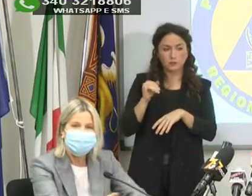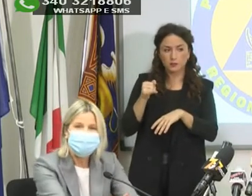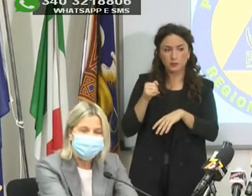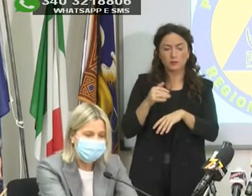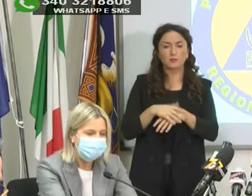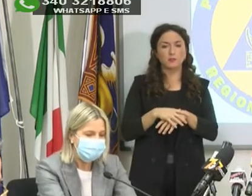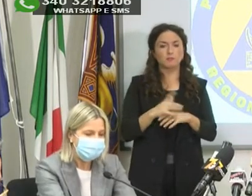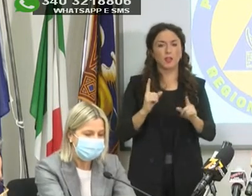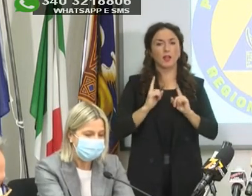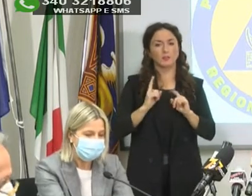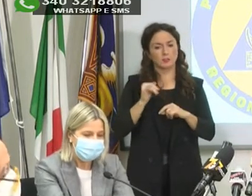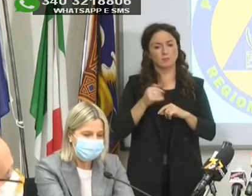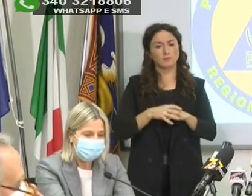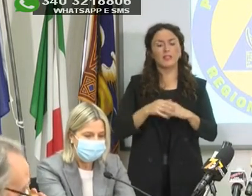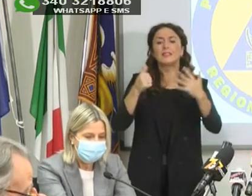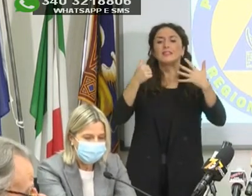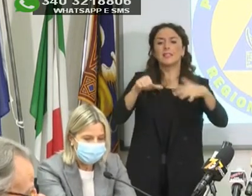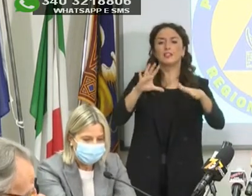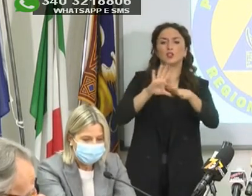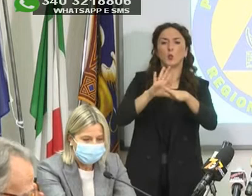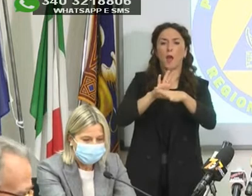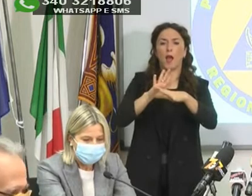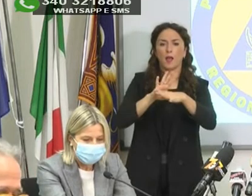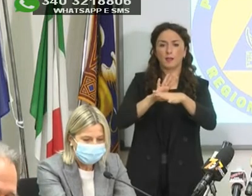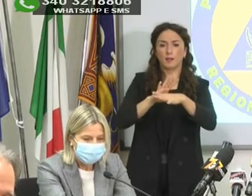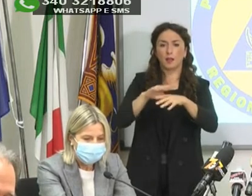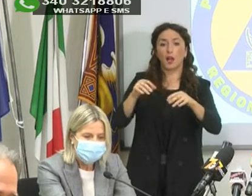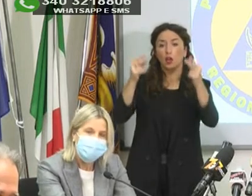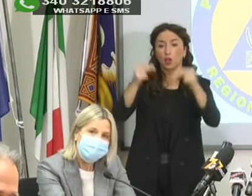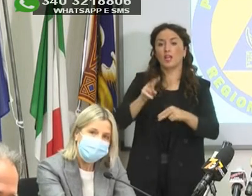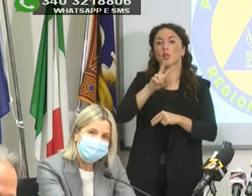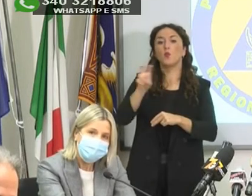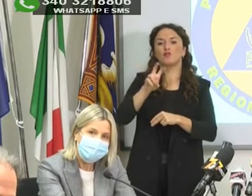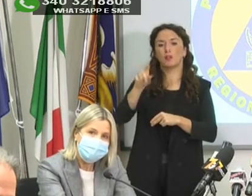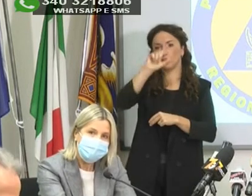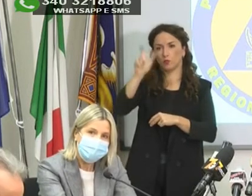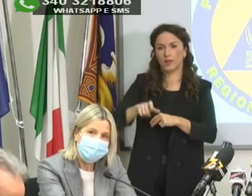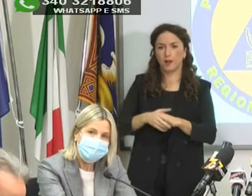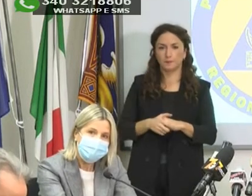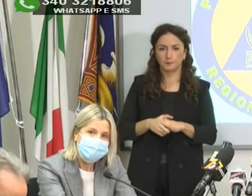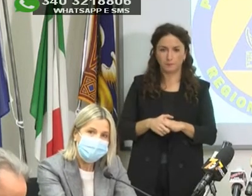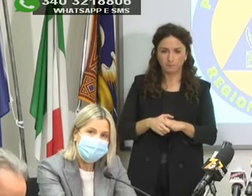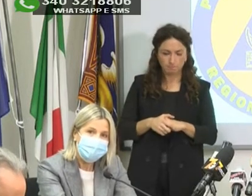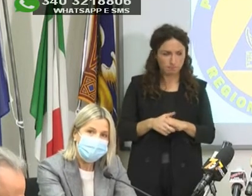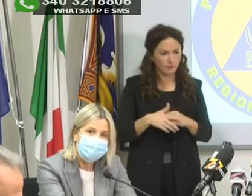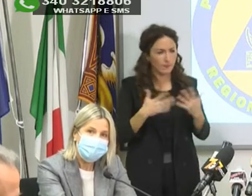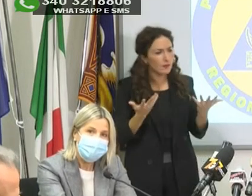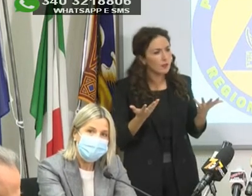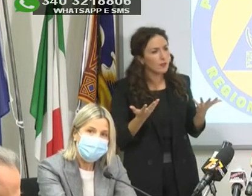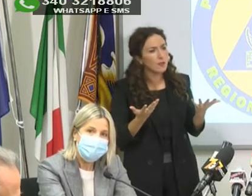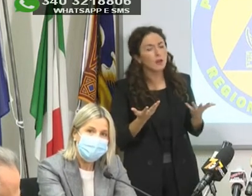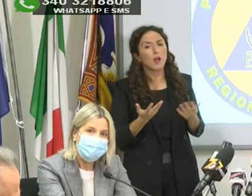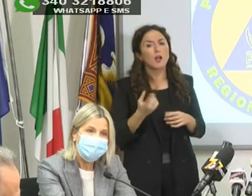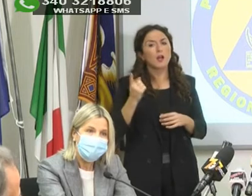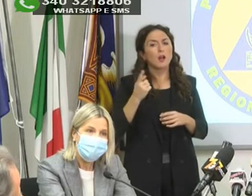Esercito, sì, sì, sì. Sono 16 squadre delle 200 nazionali. Perfetto, e quando possiamo sapere